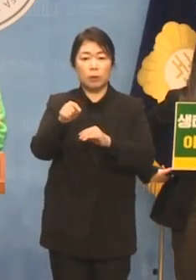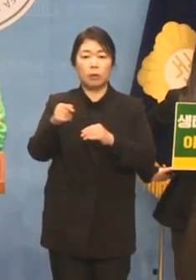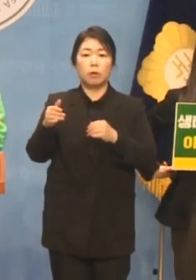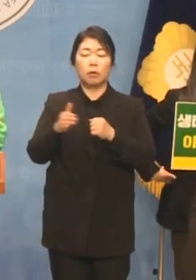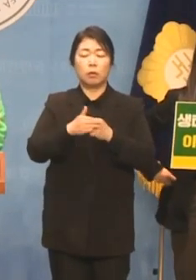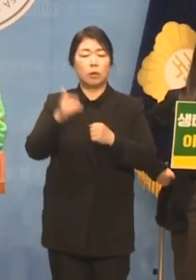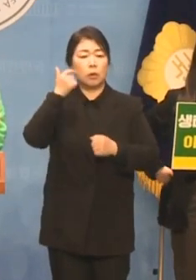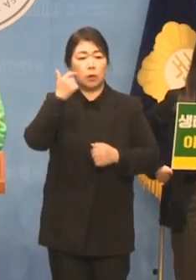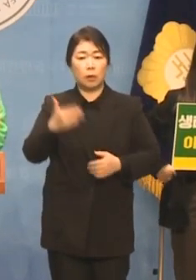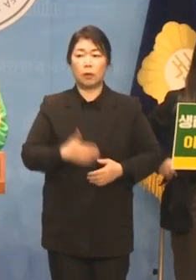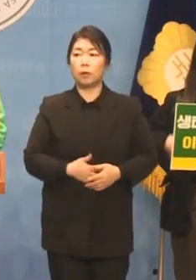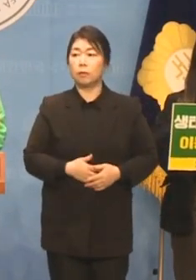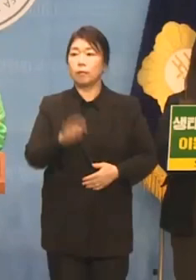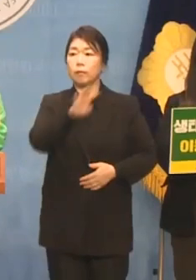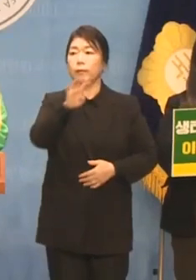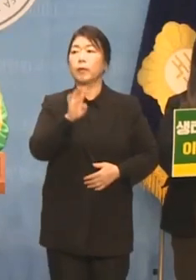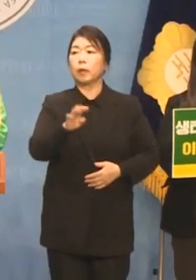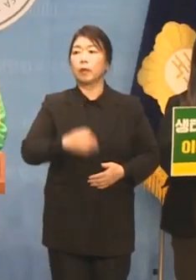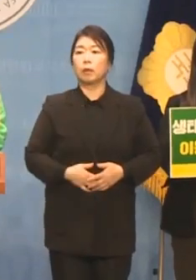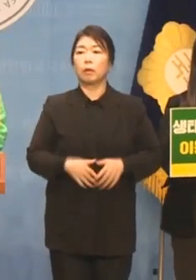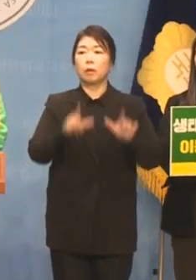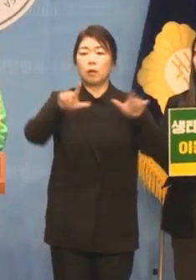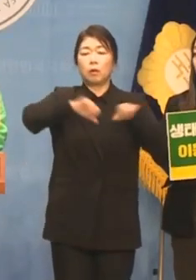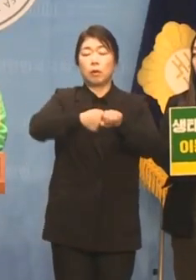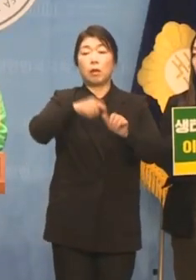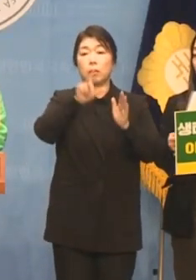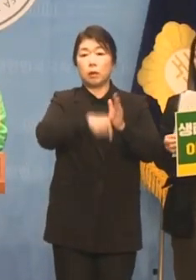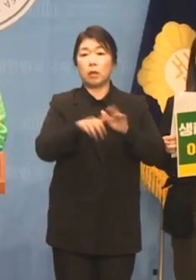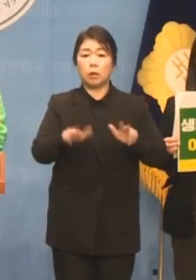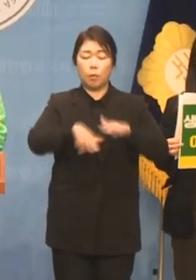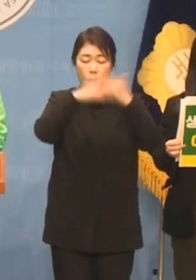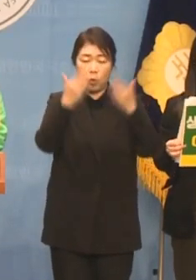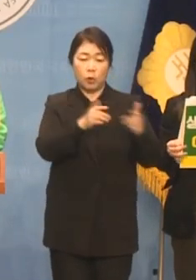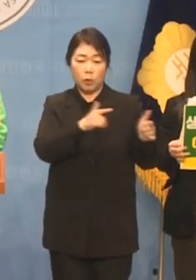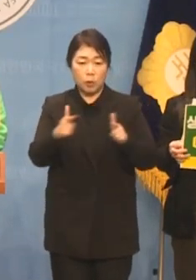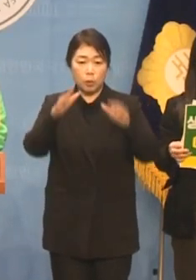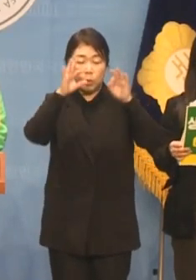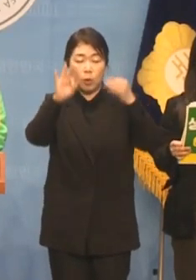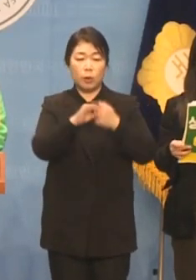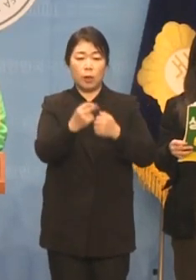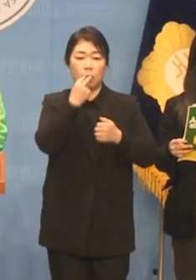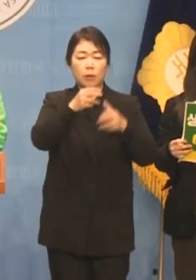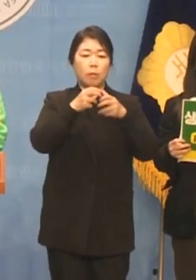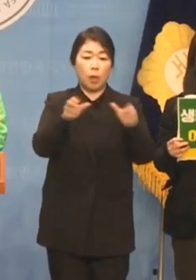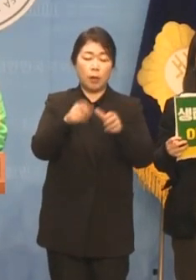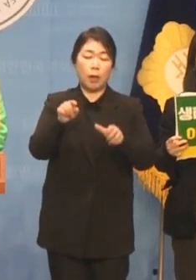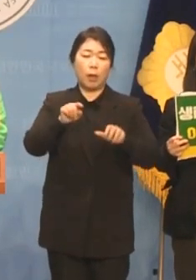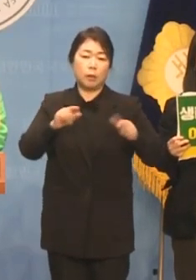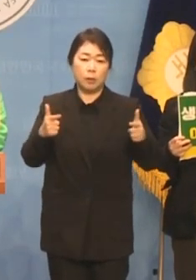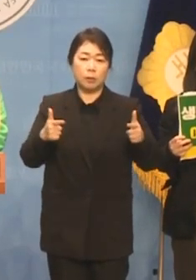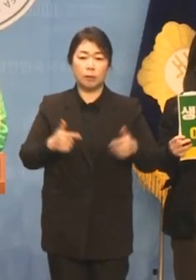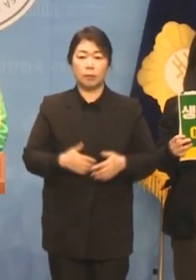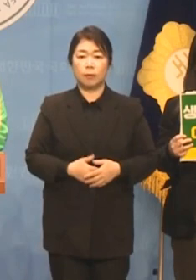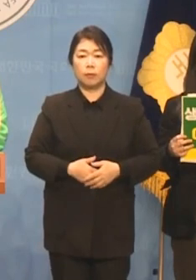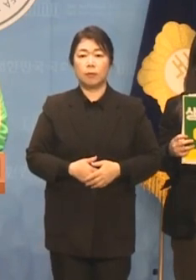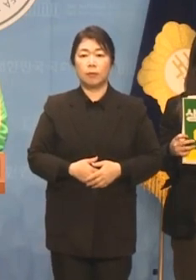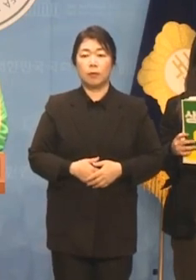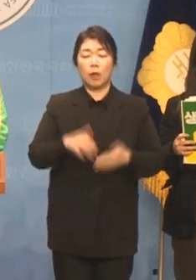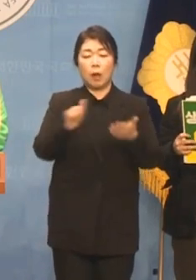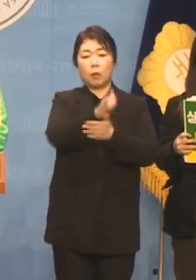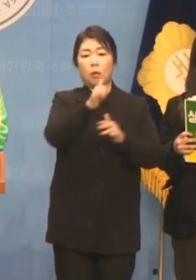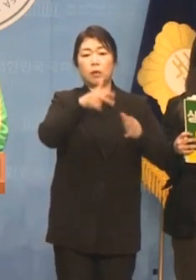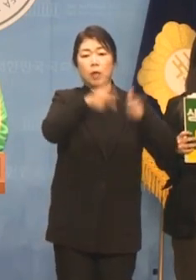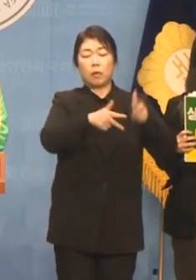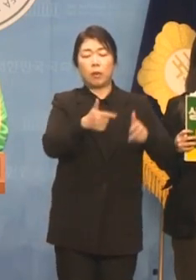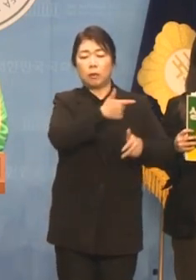묻습니다 특히나 기후재앙 시대라고 불리는 지금이 모든 곳에서 생태계를 파괴하며 좌초 사업으로 불리는 항공산업의